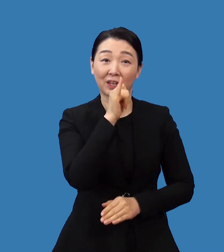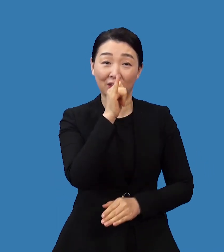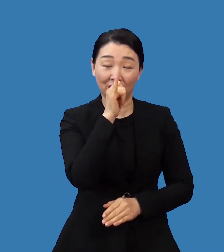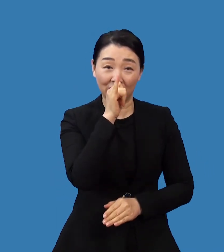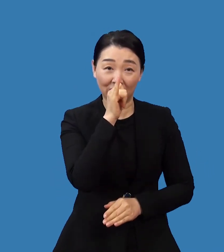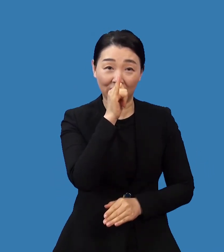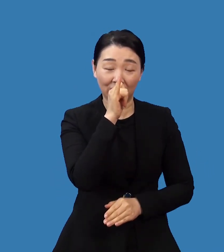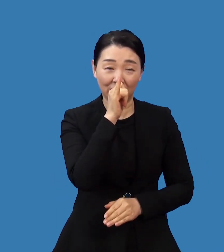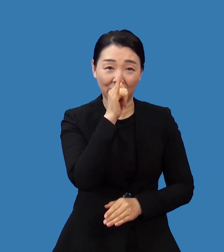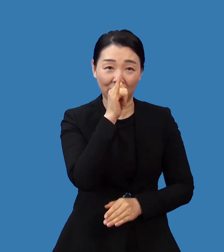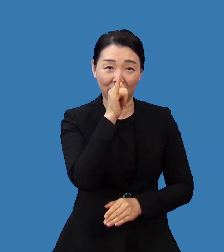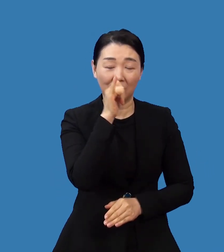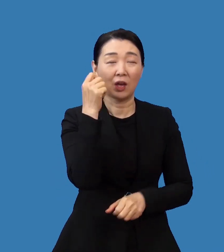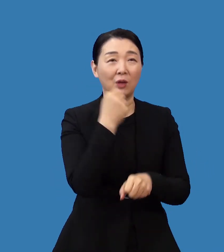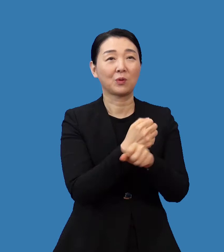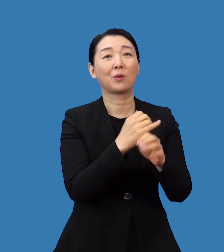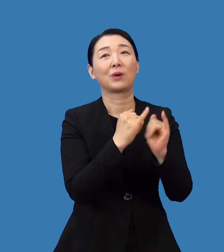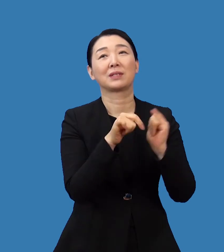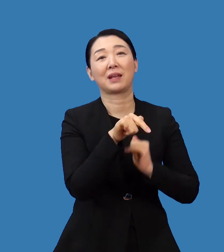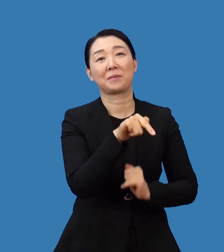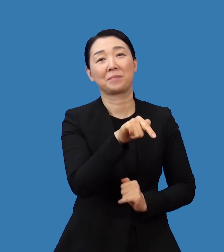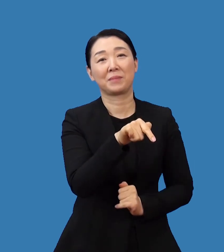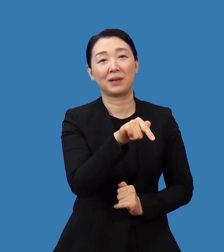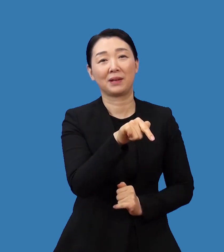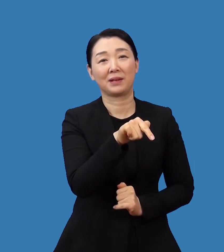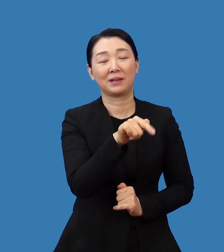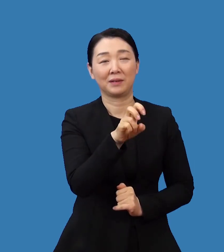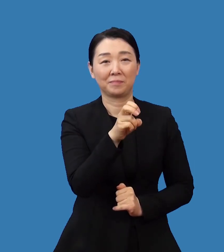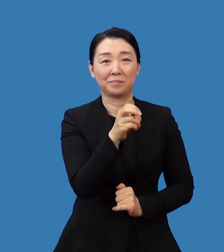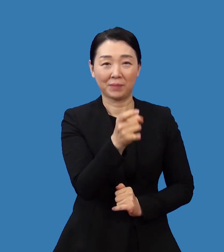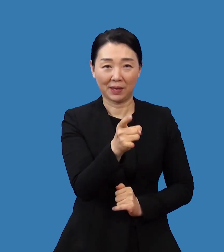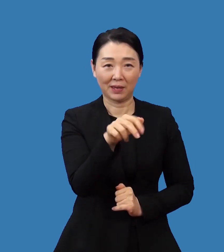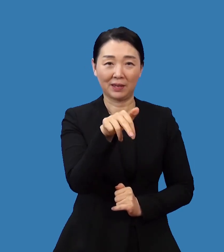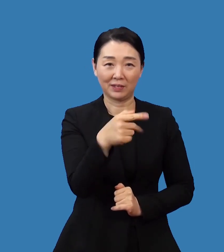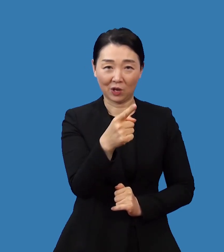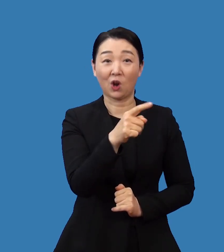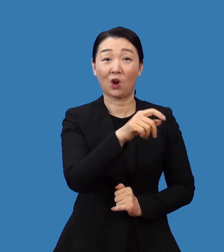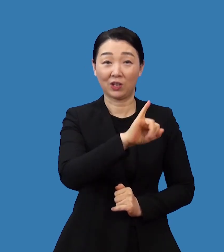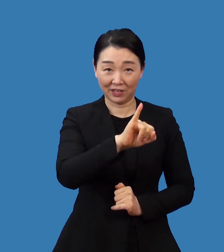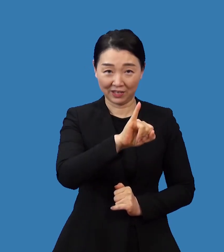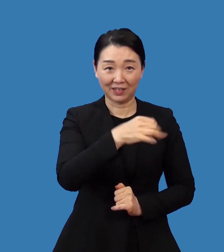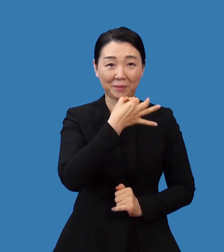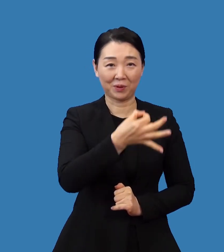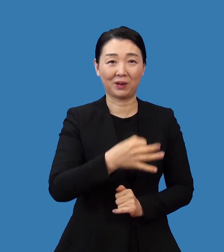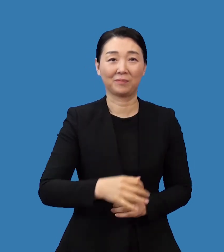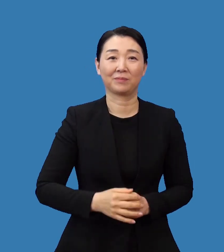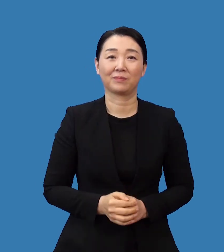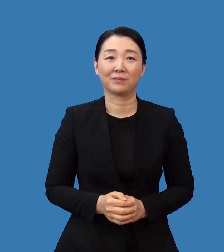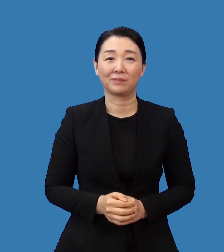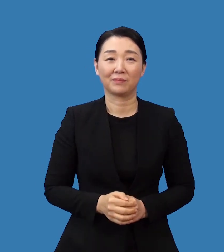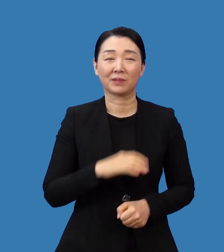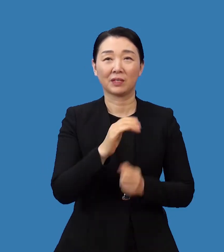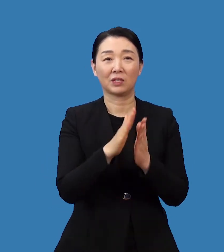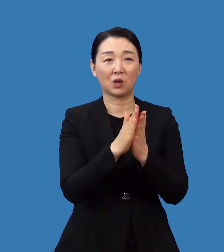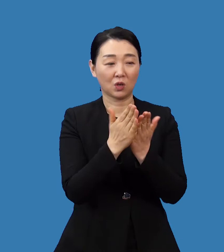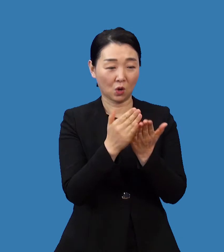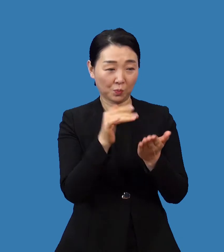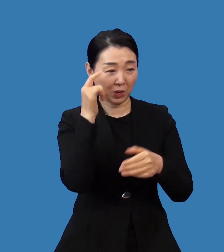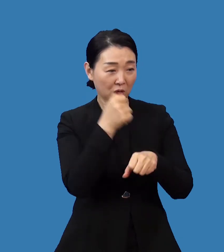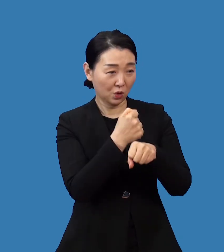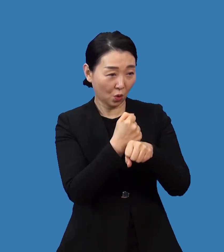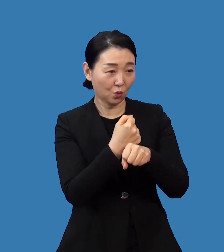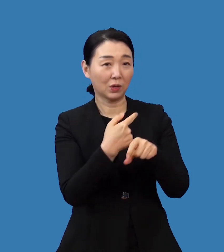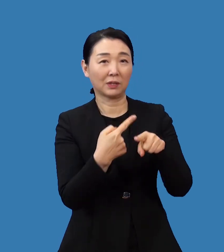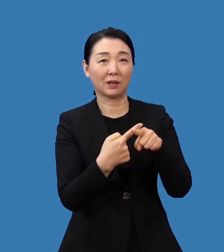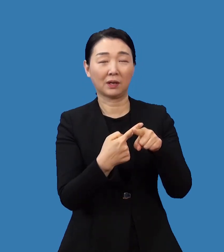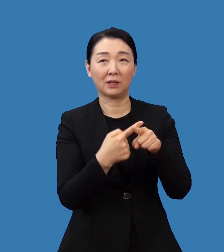현자, 와이즈맨으로 매좌이로 통하고 있었습니다. 그들은 성경을 연구하다가